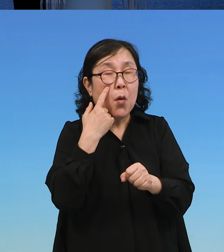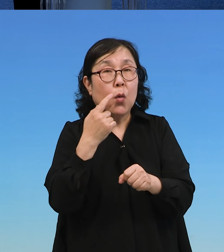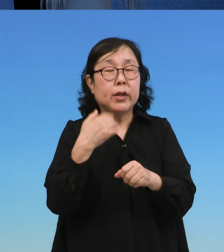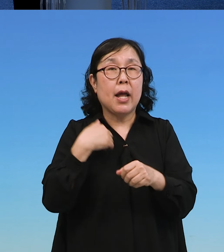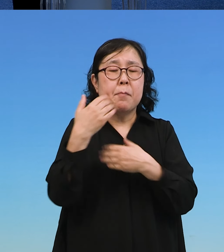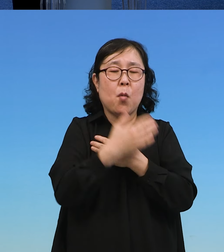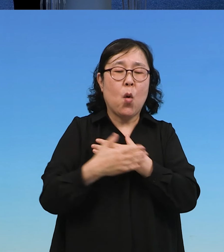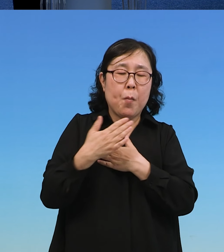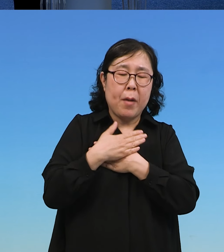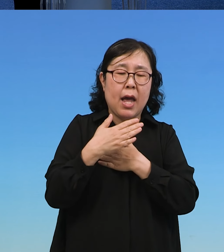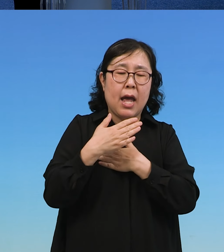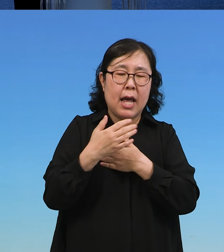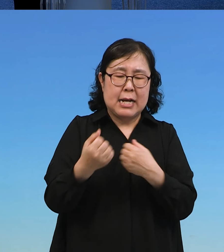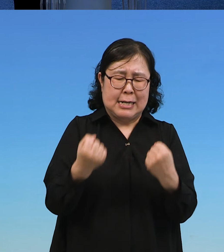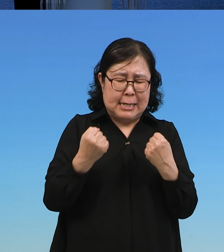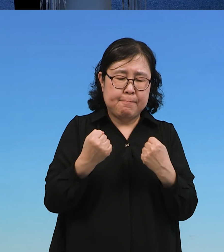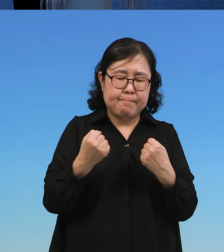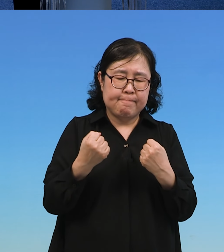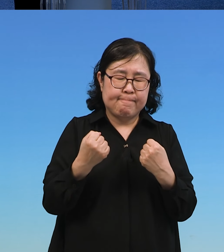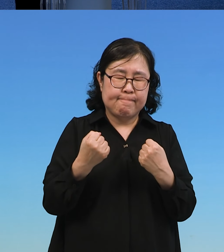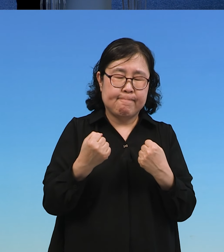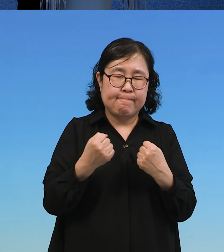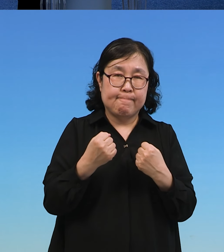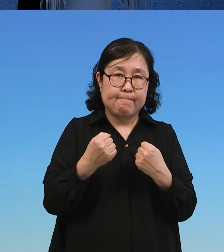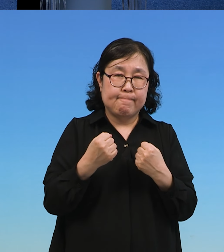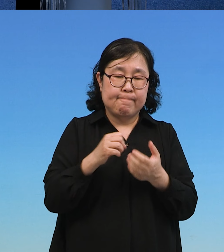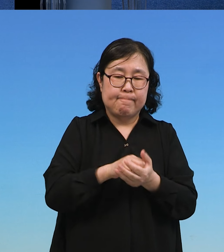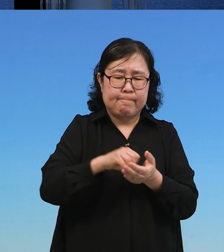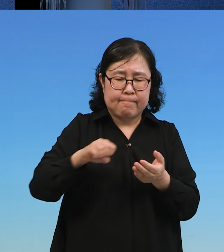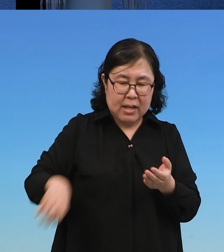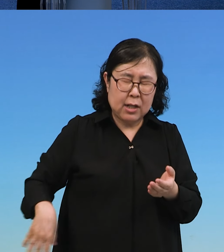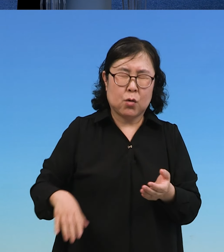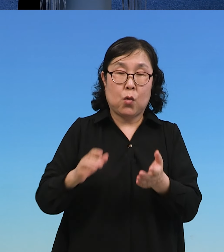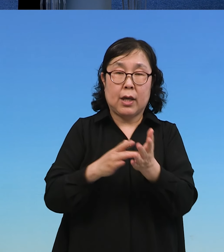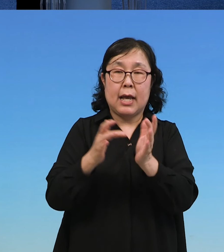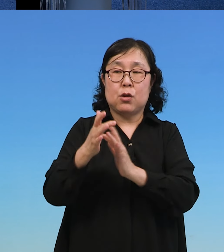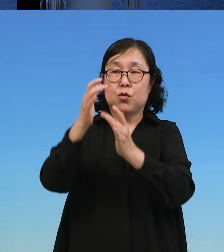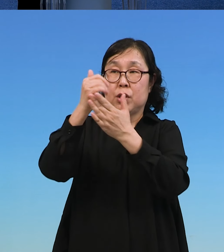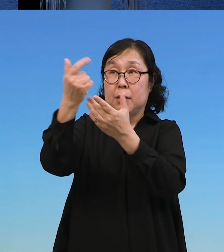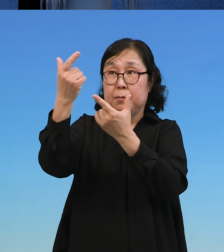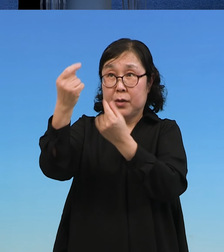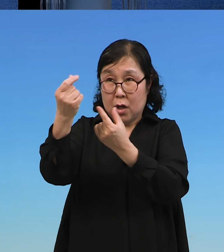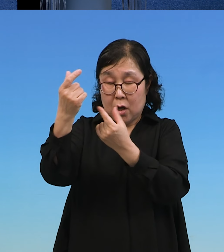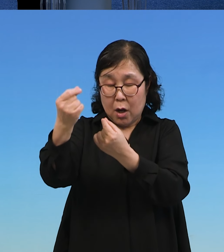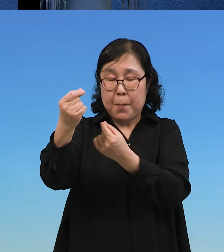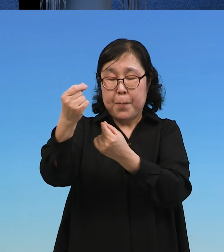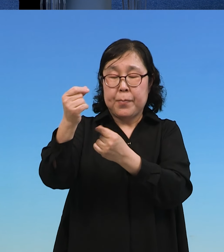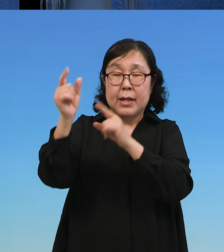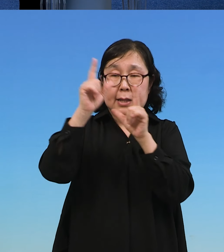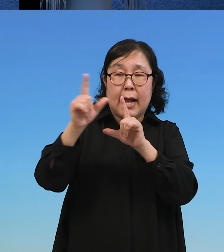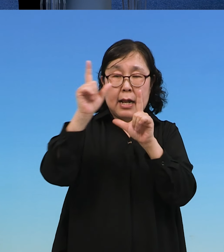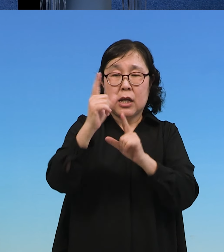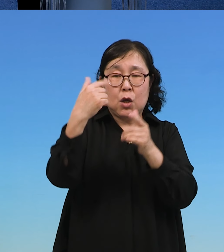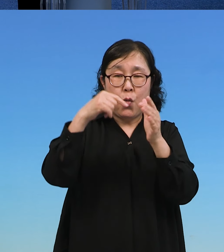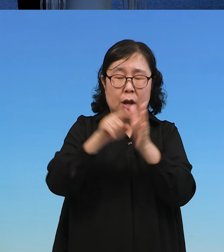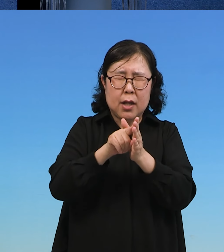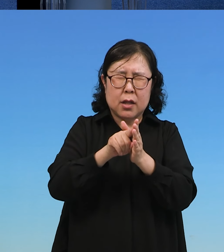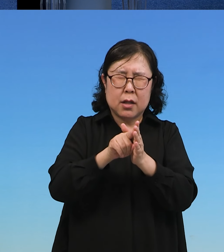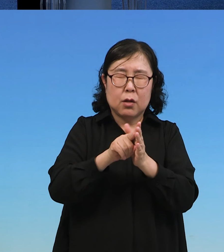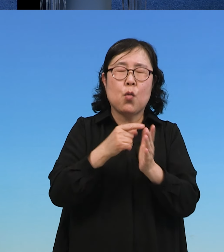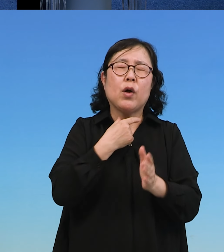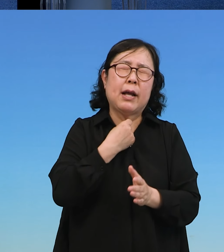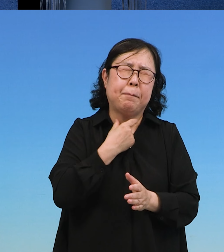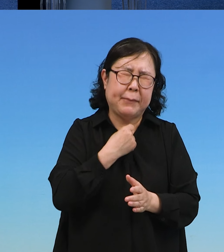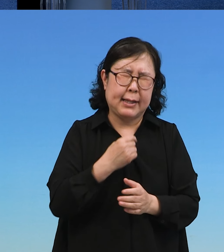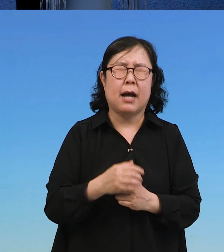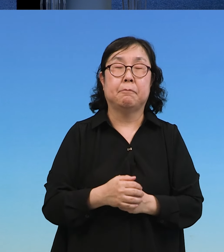좀 빼면서 예수님처럼 살려고 노력하려고 합니다. 이 31살 청년이 얼마나 귀합니까? 그 다음